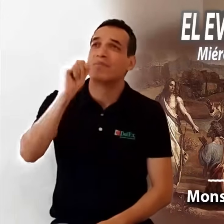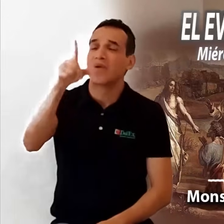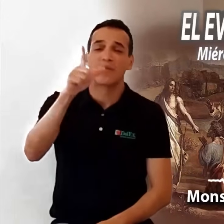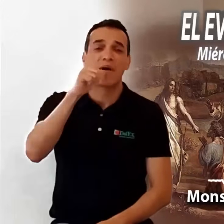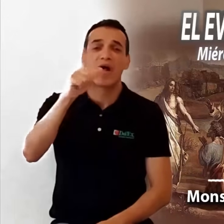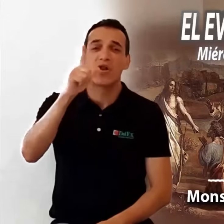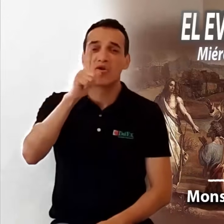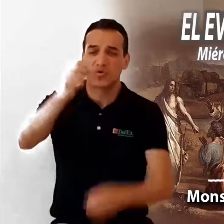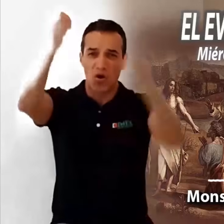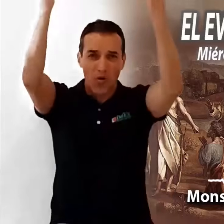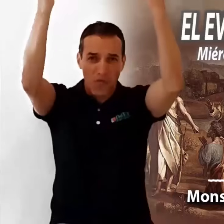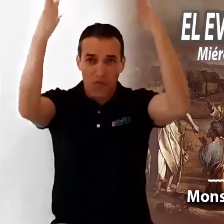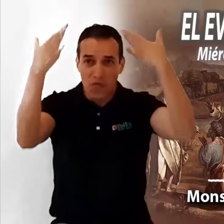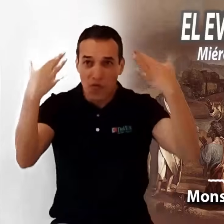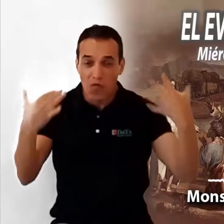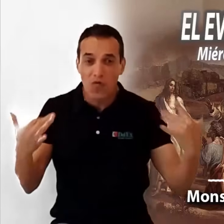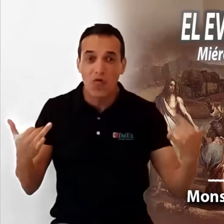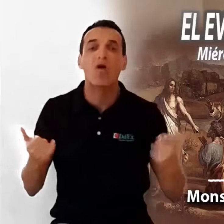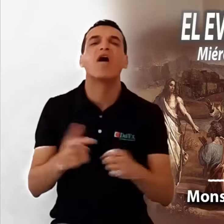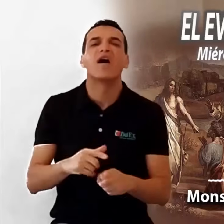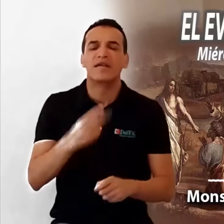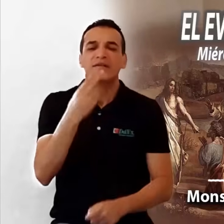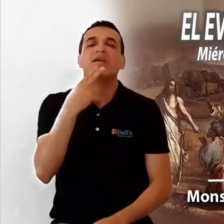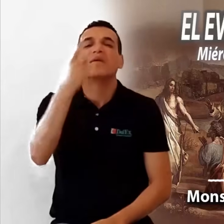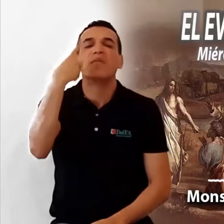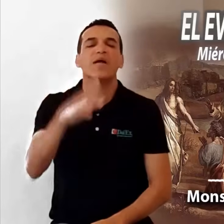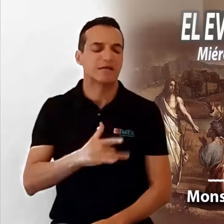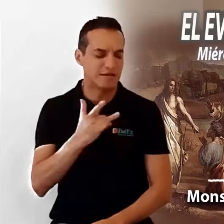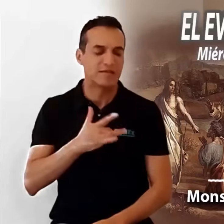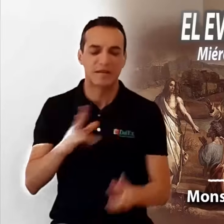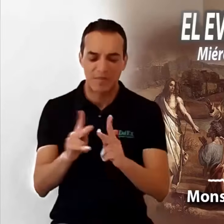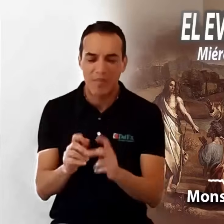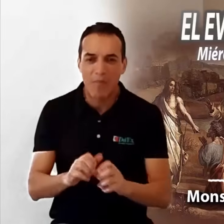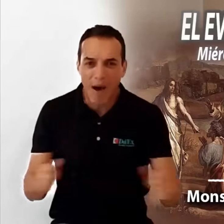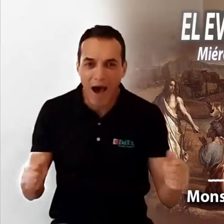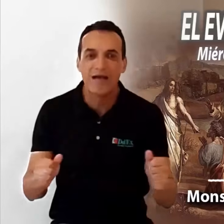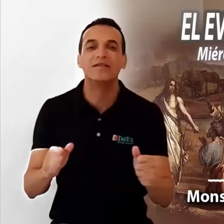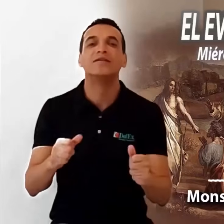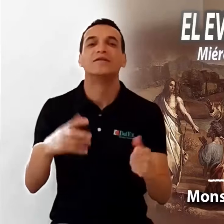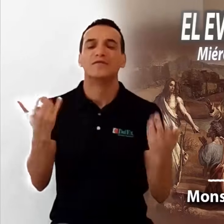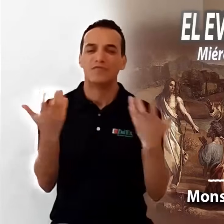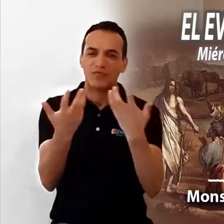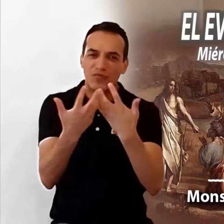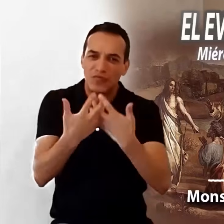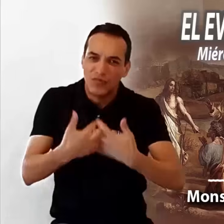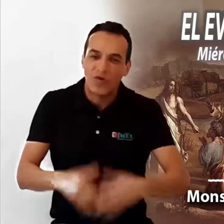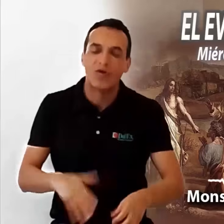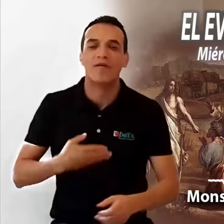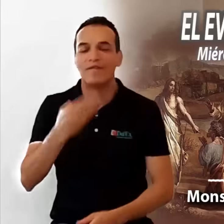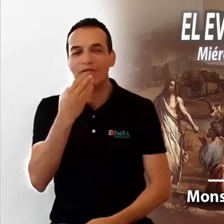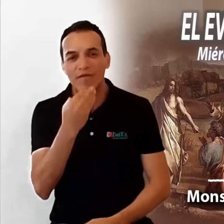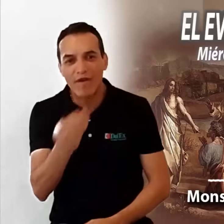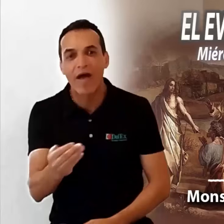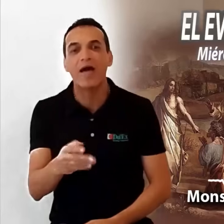luces, nos darán no solo paz y armonía, sino nuevos impulsos